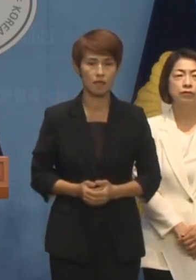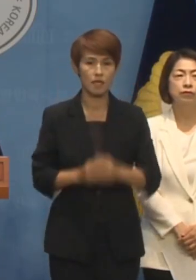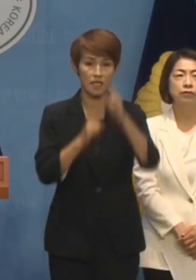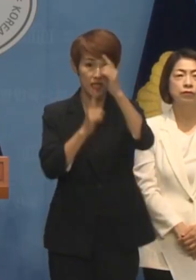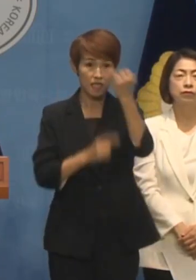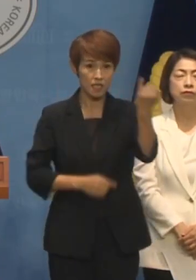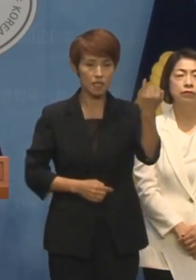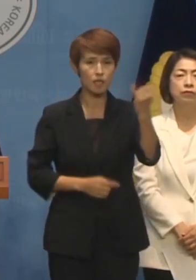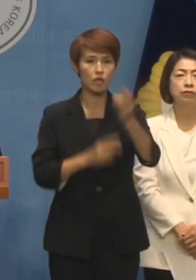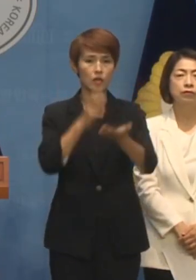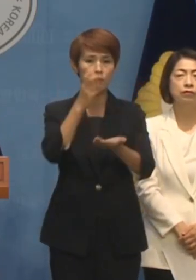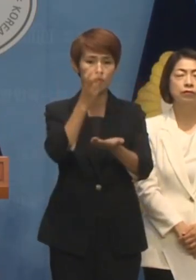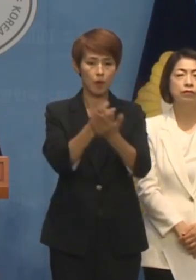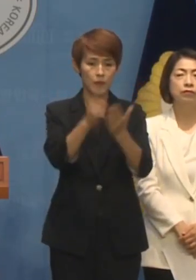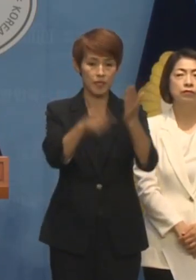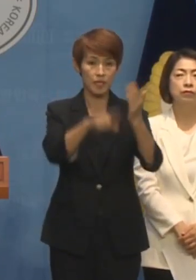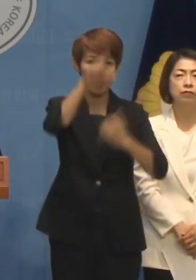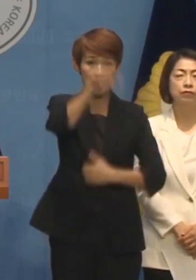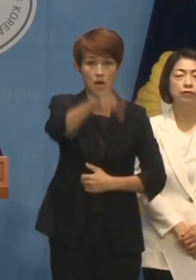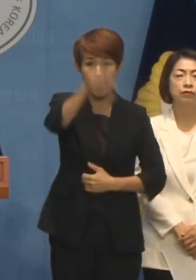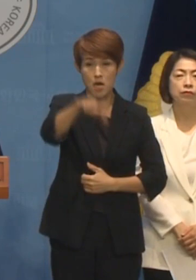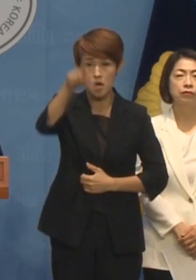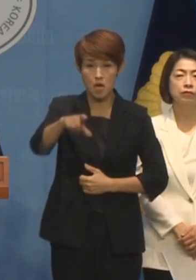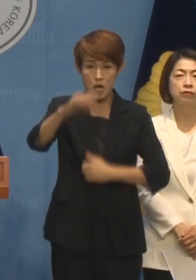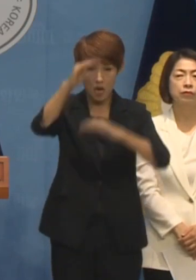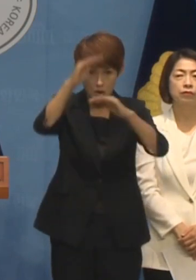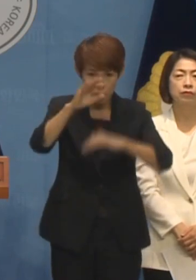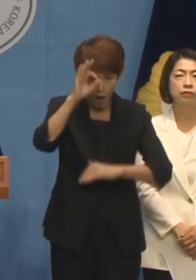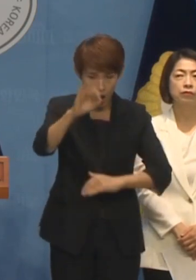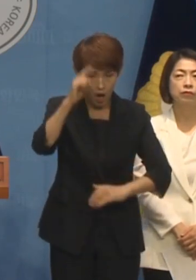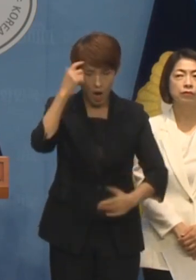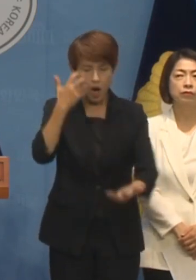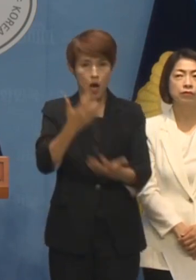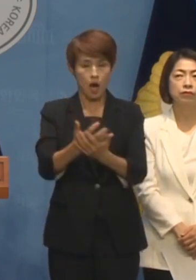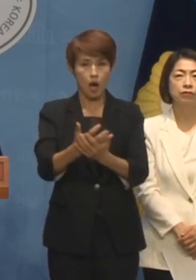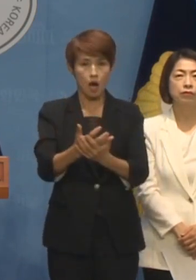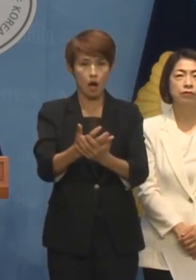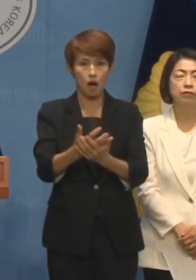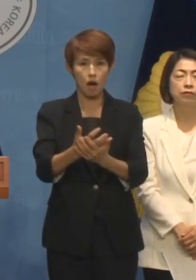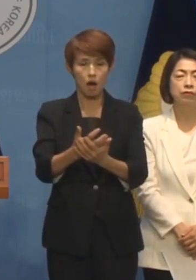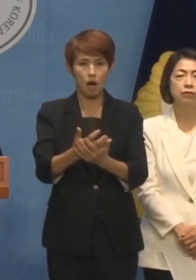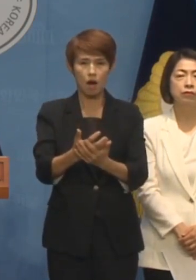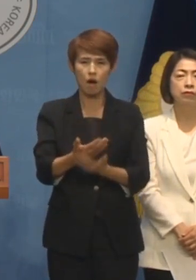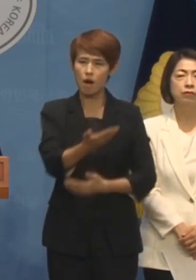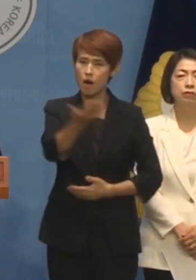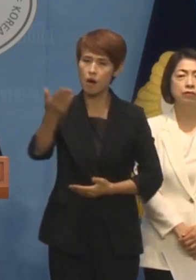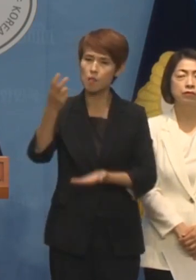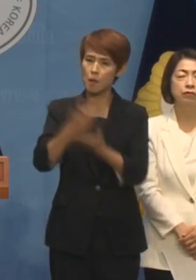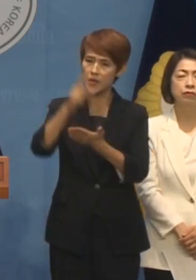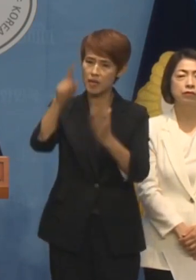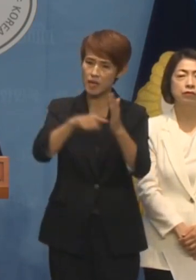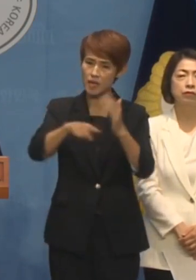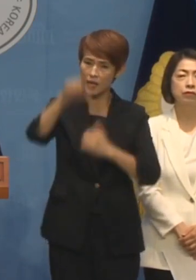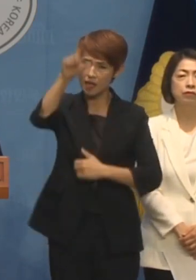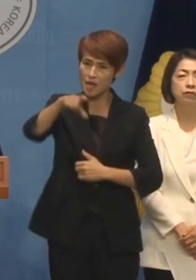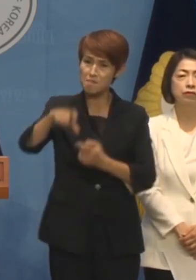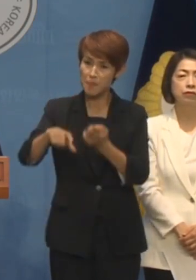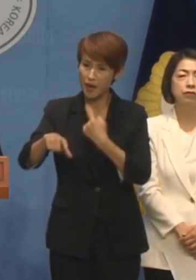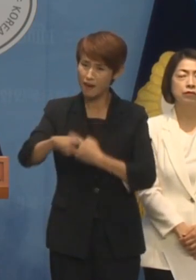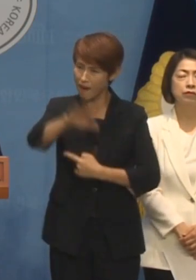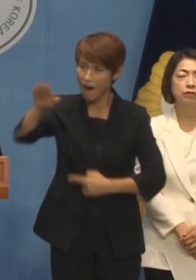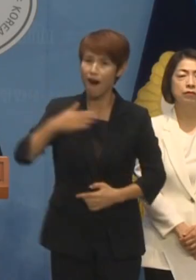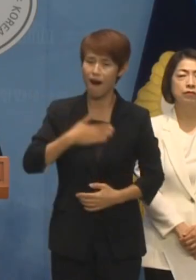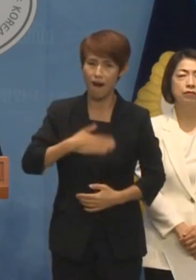사용은 일반인들의 상식을 뛰어넘습니다. 법인카드를 써본 분들은 저를 포함해서 모두가 압니다.